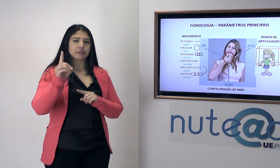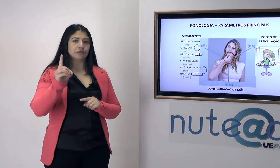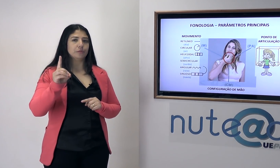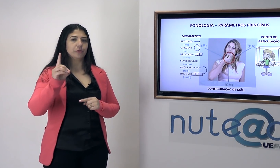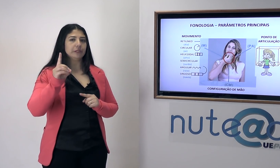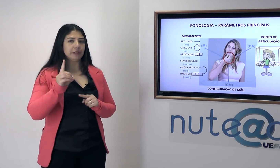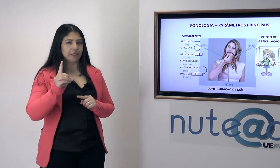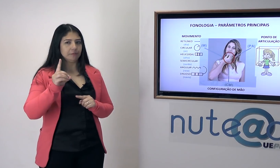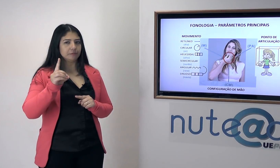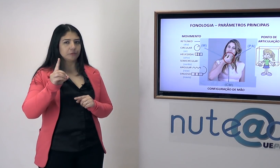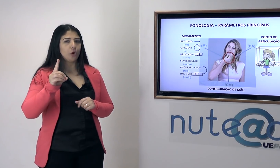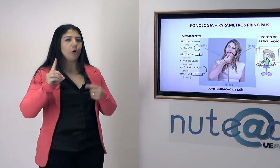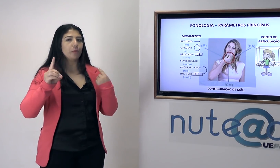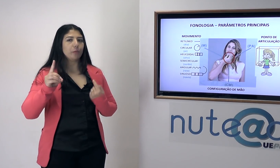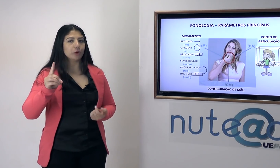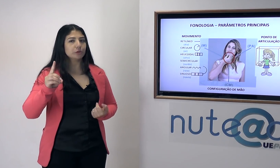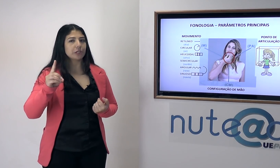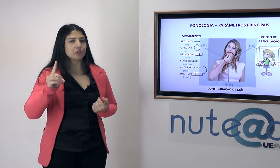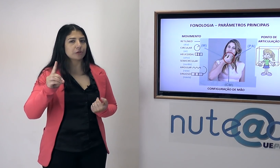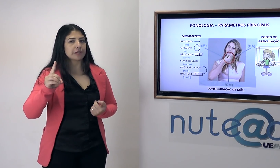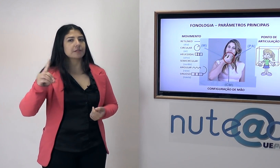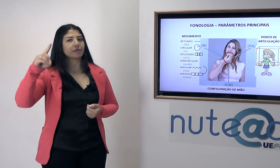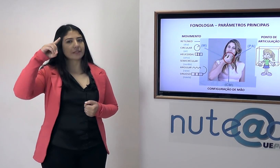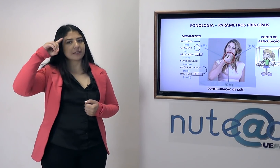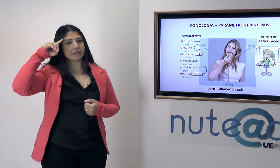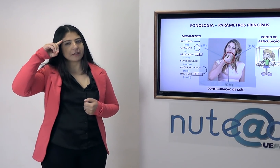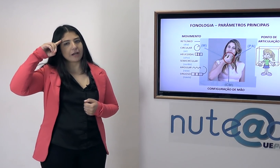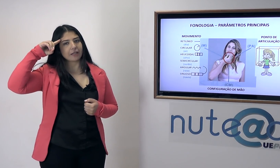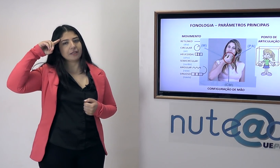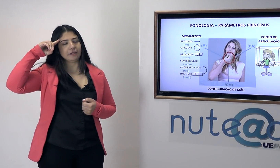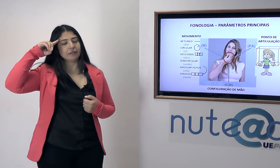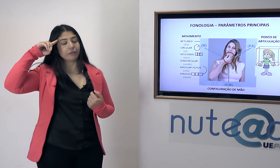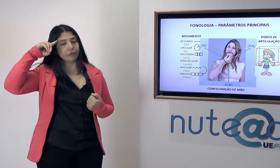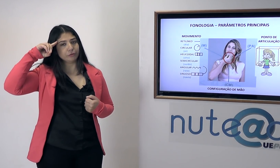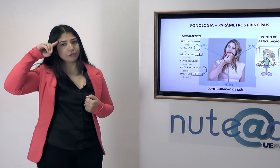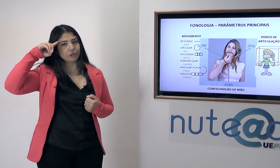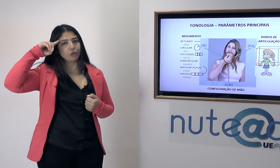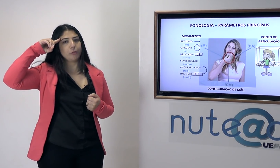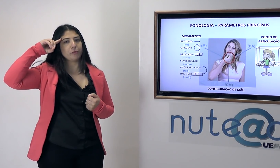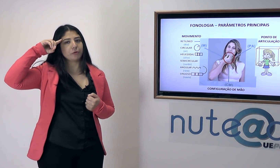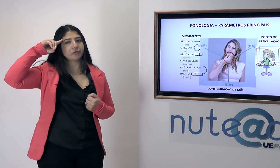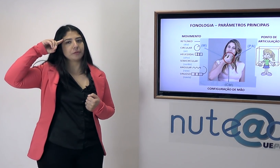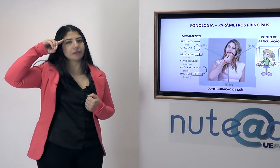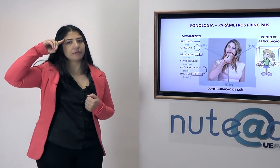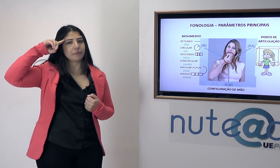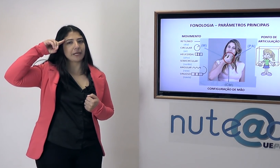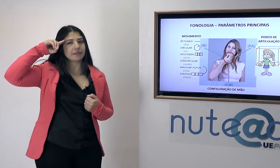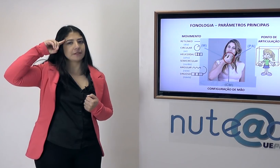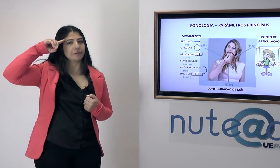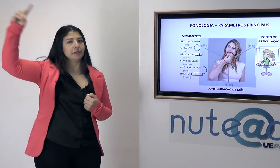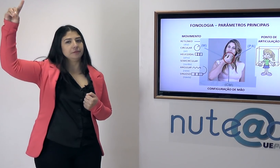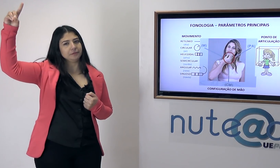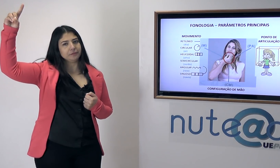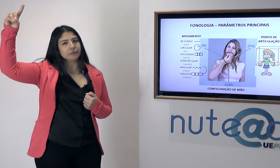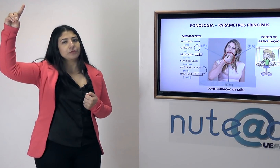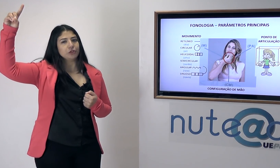configuração de mão em D, o meu ponto de articulação vai ser aqui na fonte e o meu movimento vai para cima.